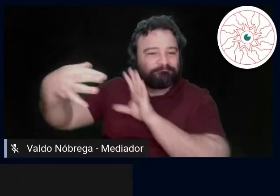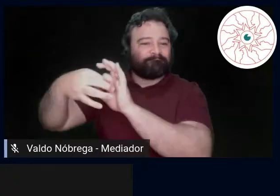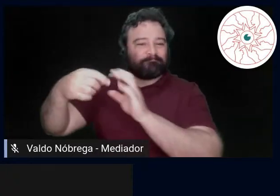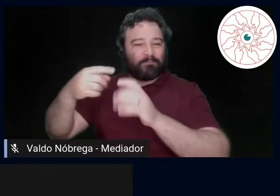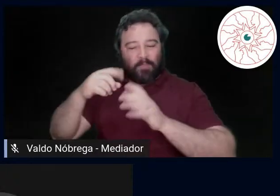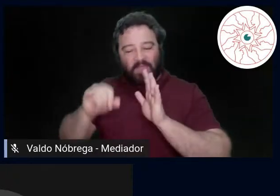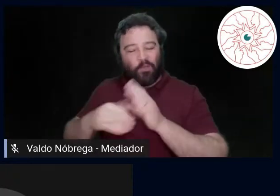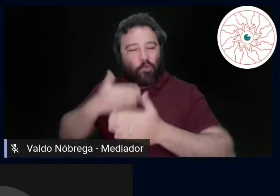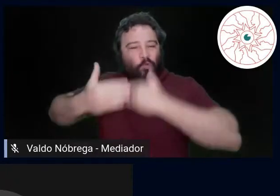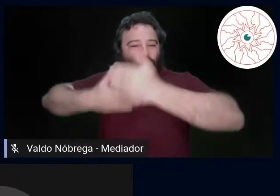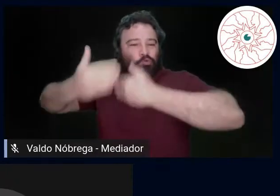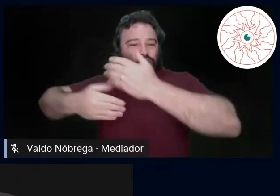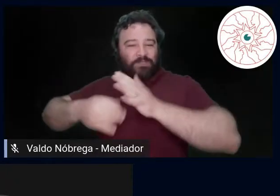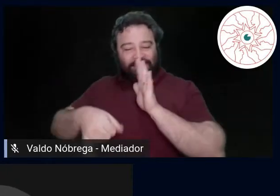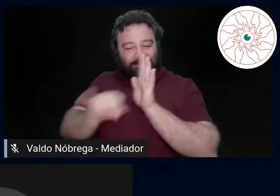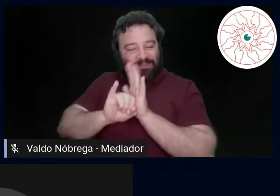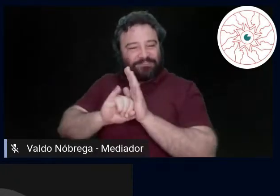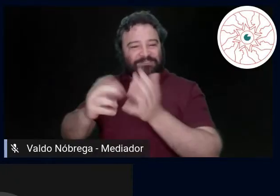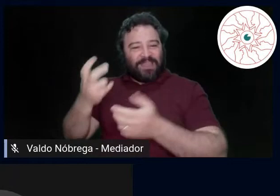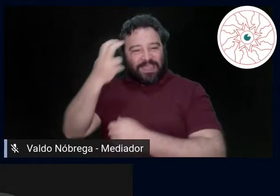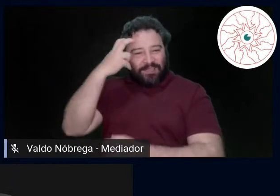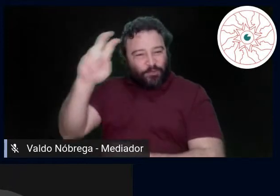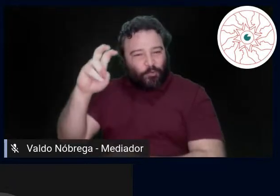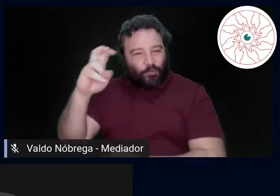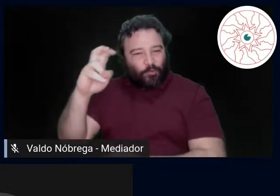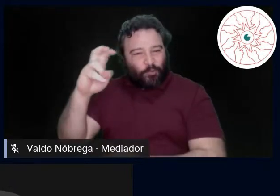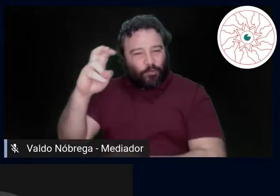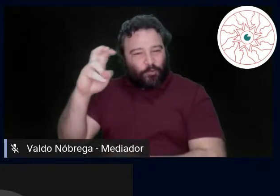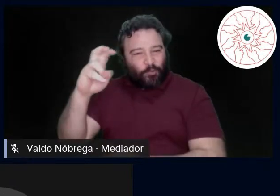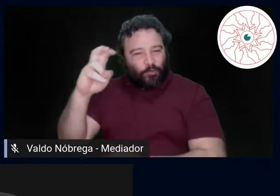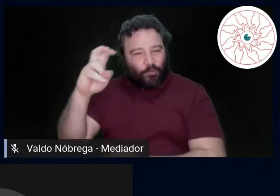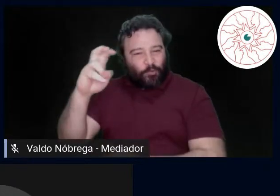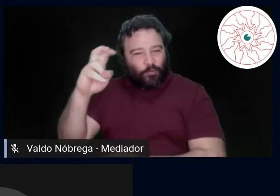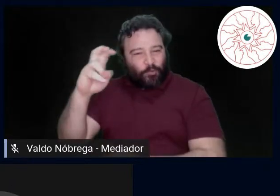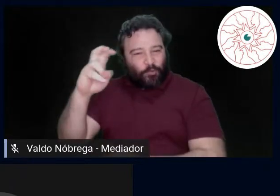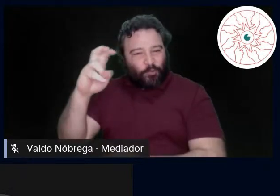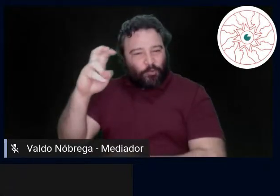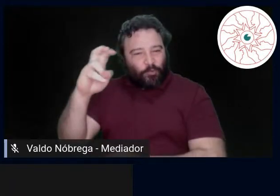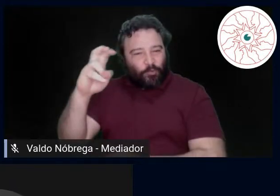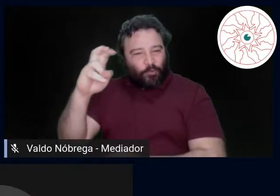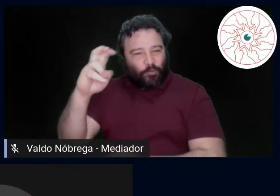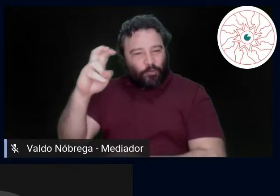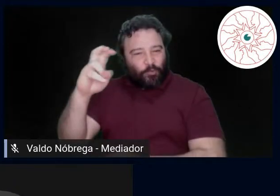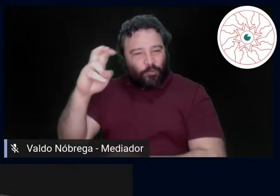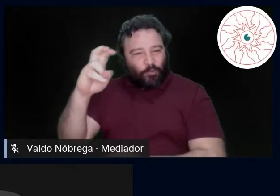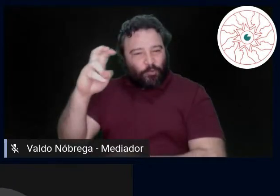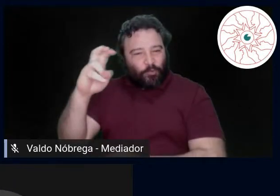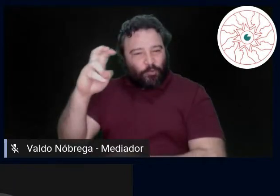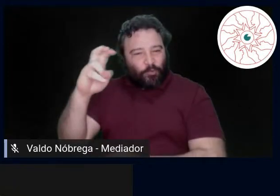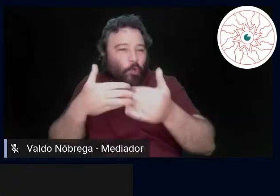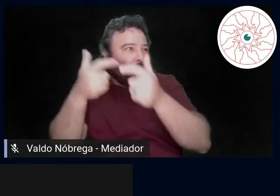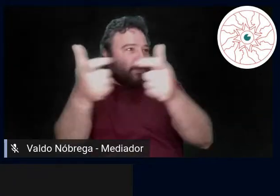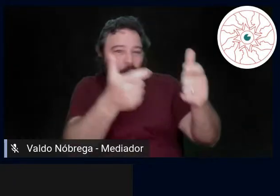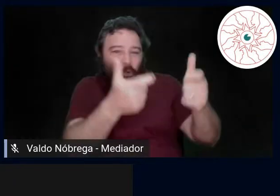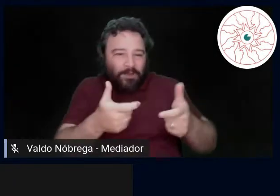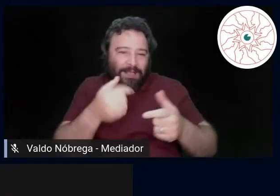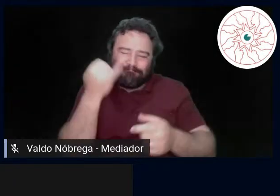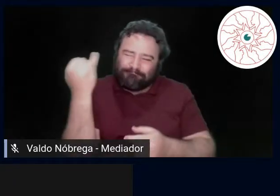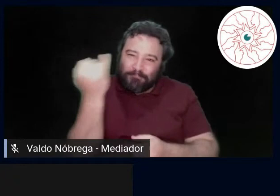mim. Então, essa relação dessa construção de identidade para a